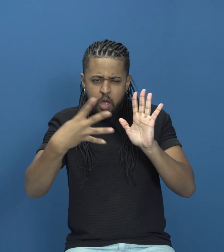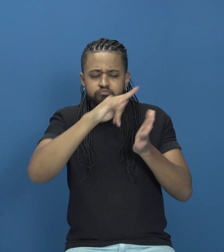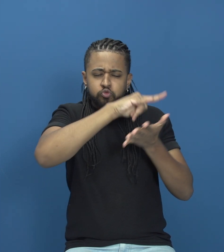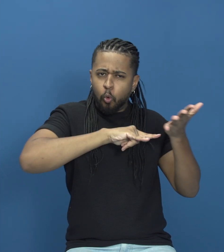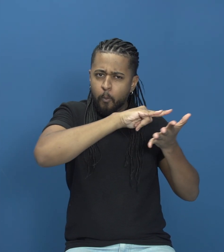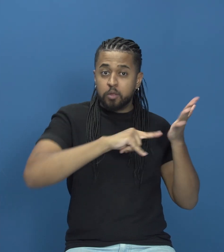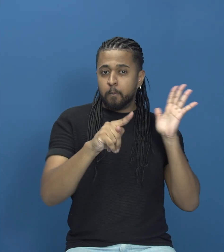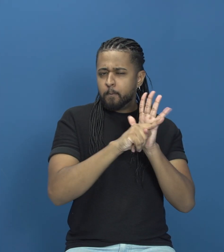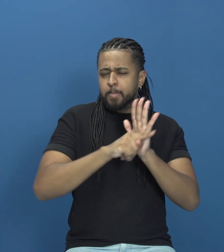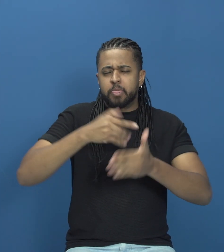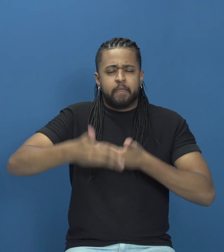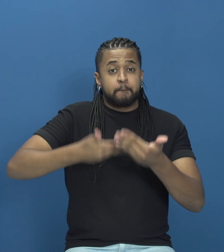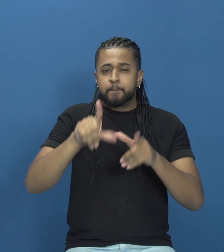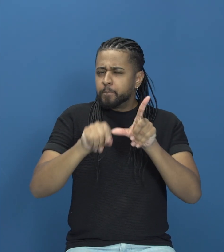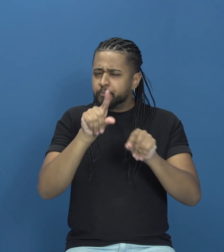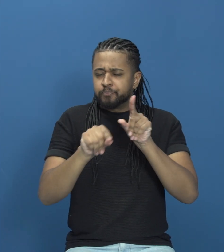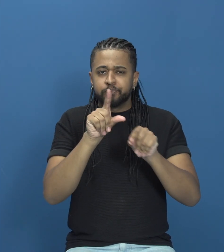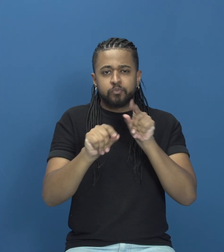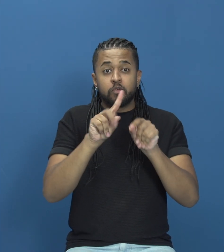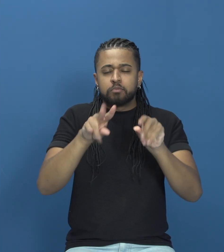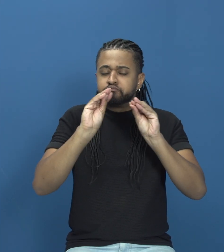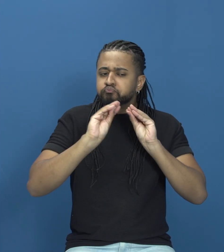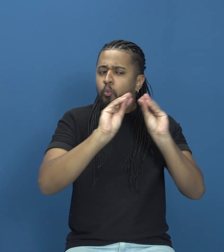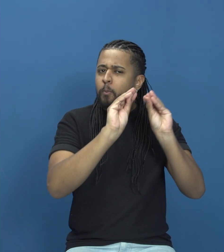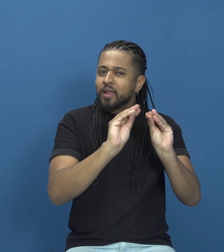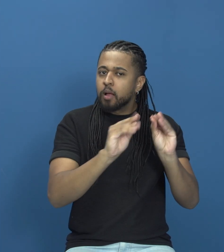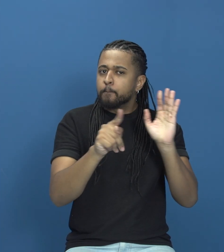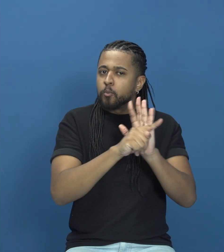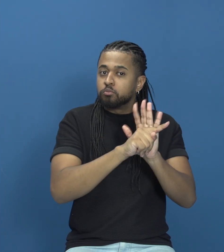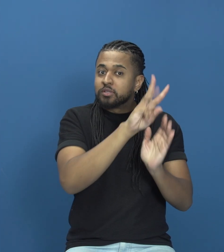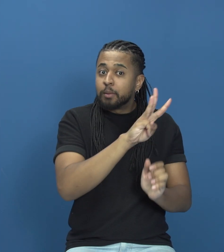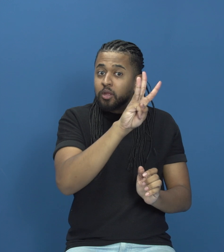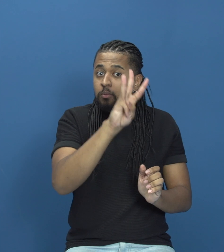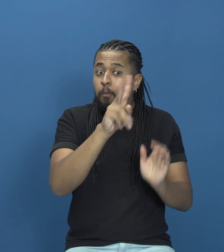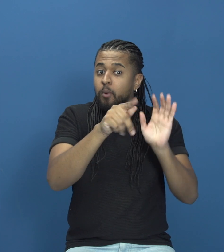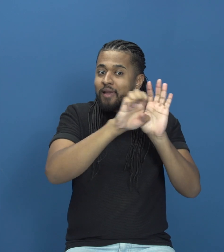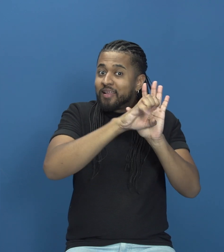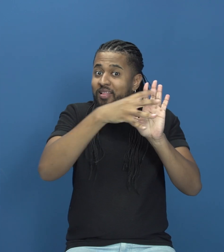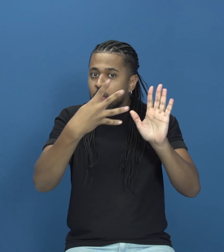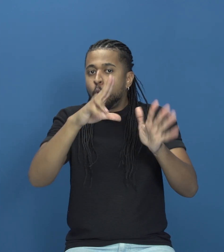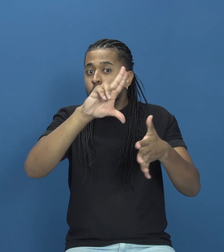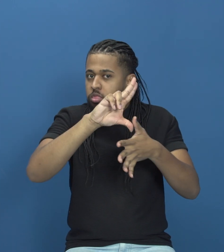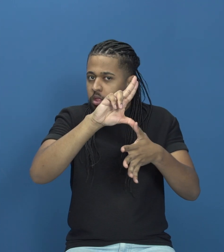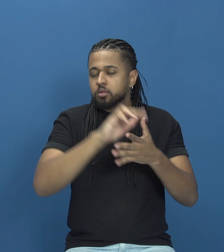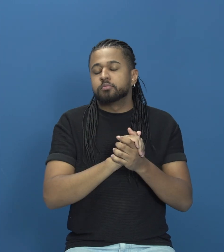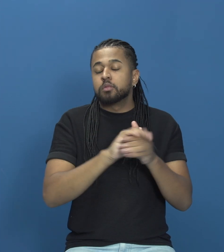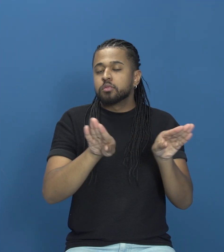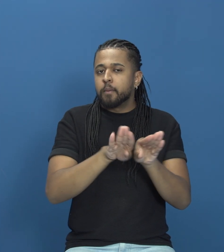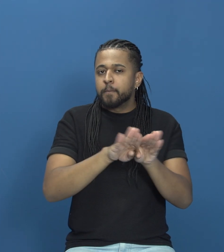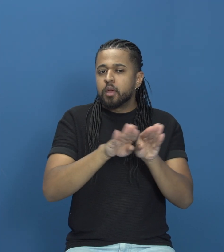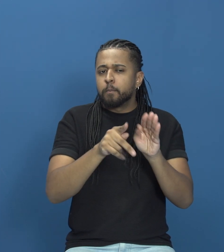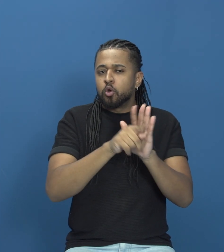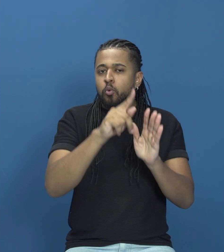documentos referentes ao processo seletivo serão publicados no portal de editais da UNILA, bem como na página